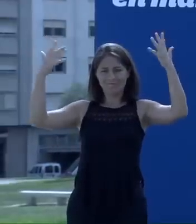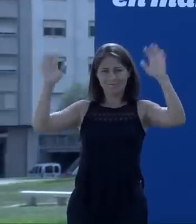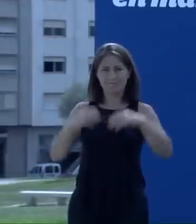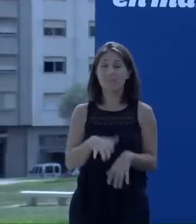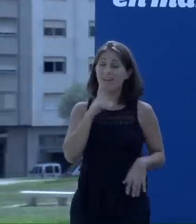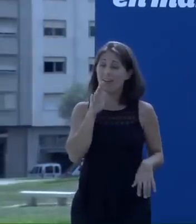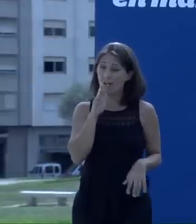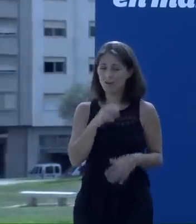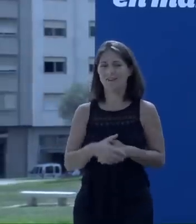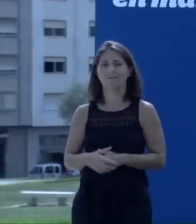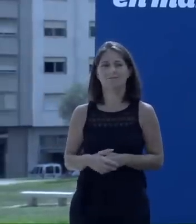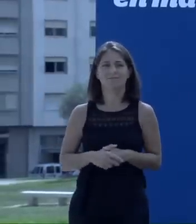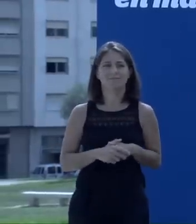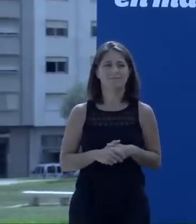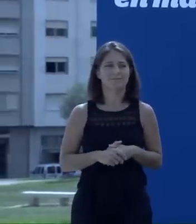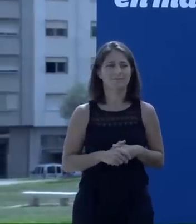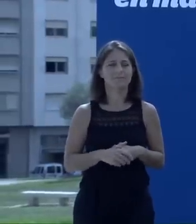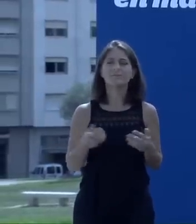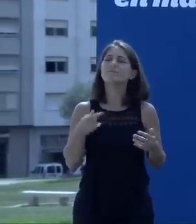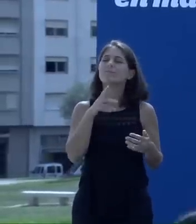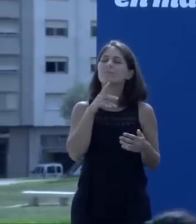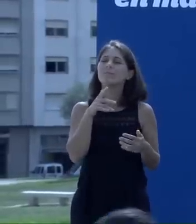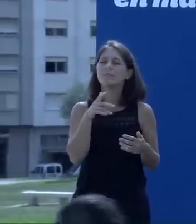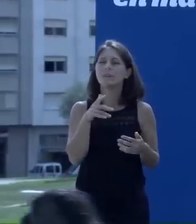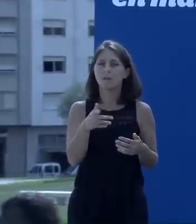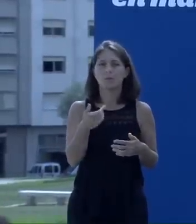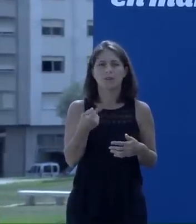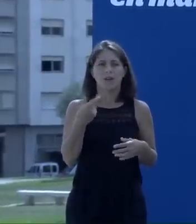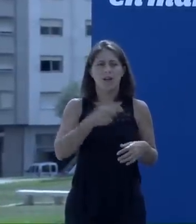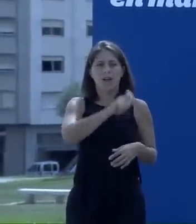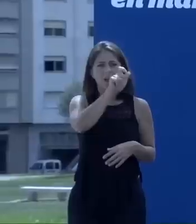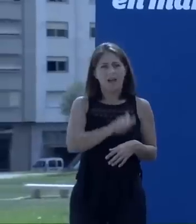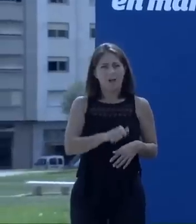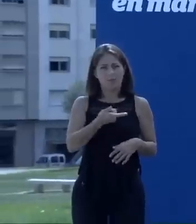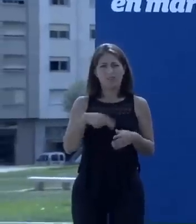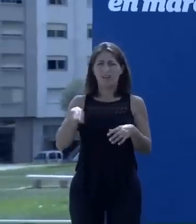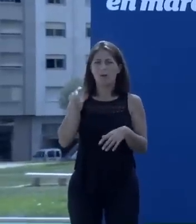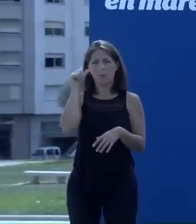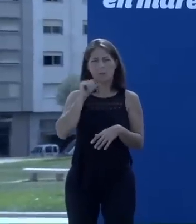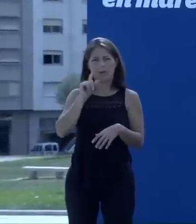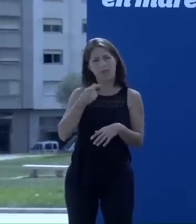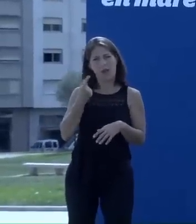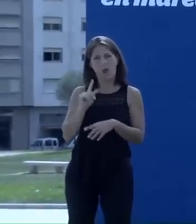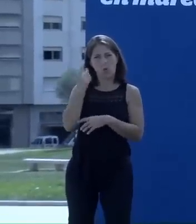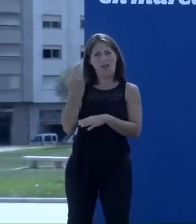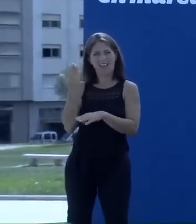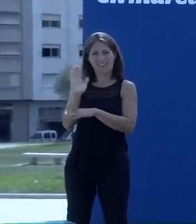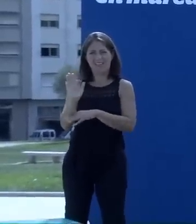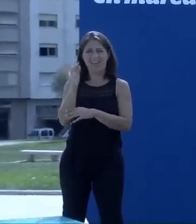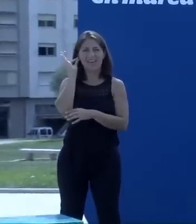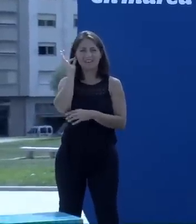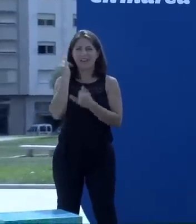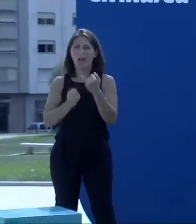E agora, deixo vos que a candidata número 1 para a provincia de Ourense, candidata que vai levar